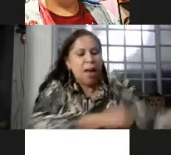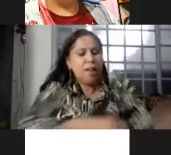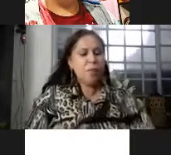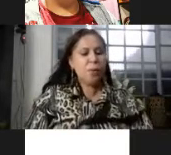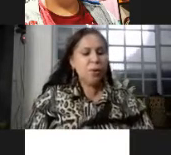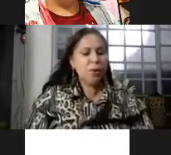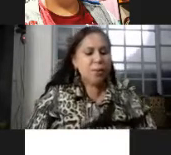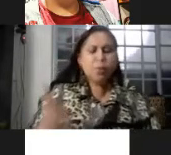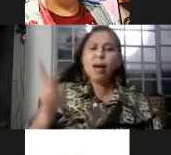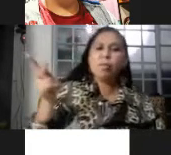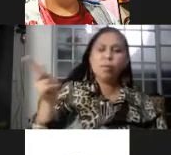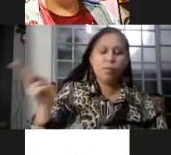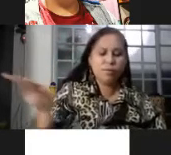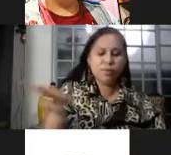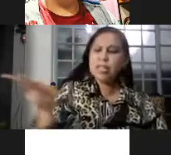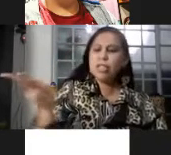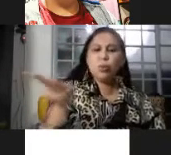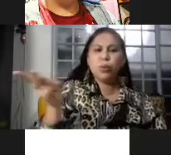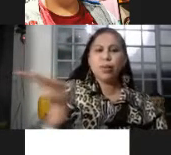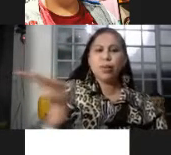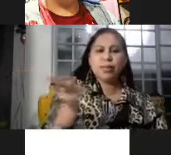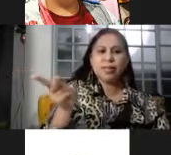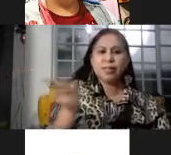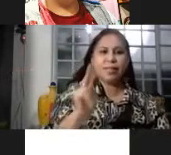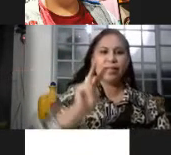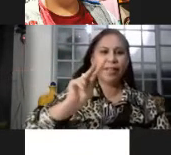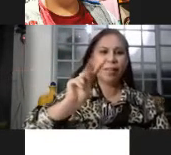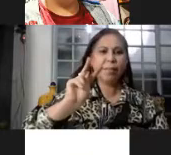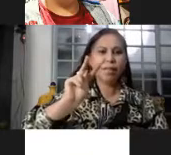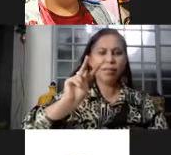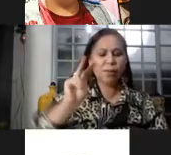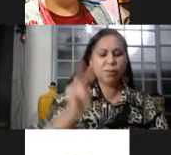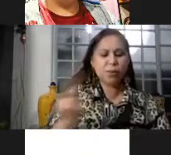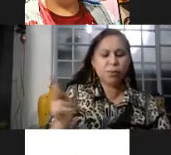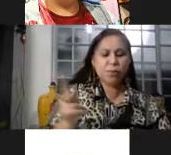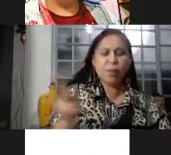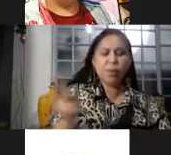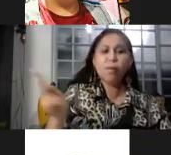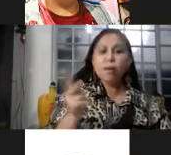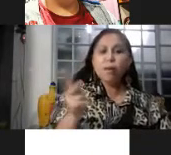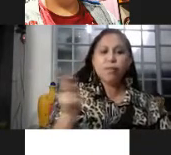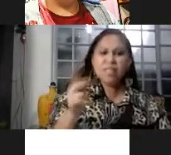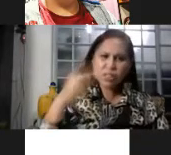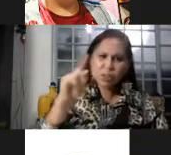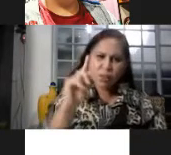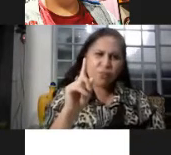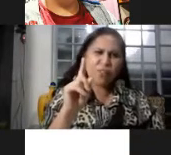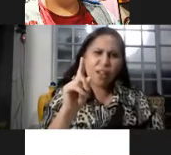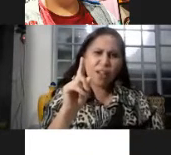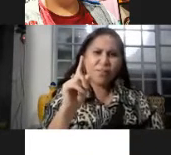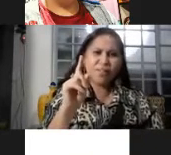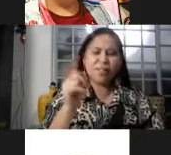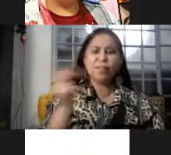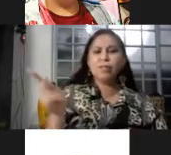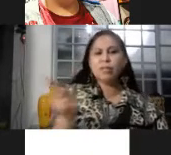Aí vem o pronome dual, ó, vocês dois. Lembra que a gente falou do pronome dual? Vocês dois vão,